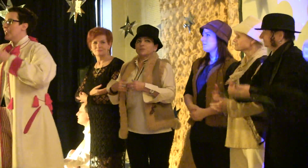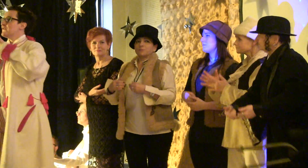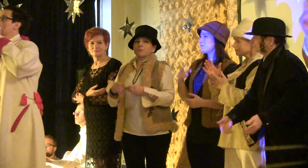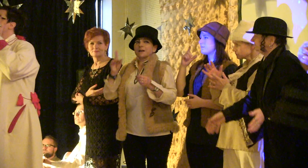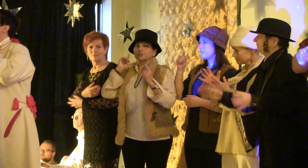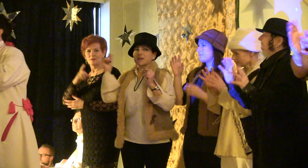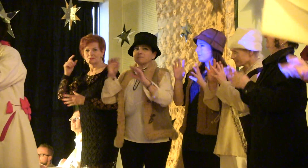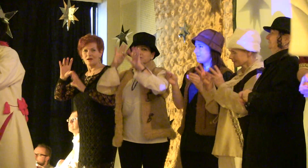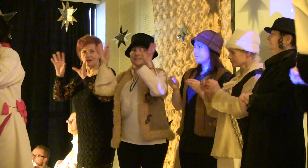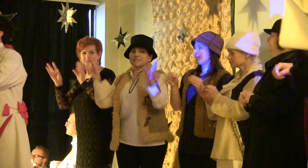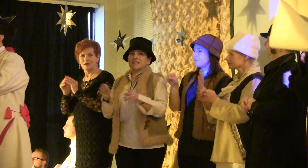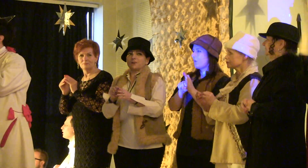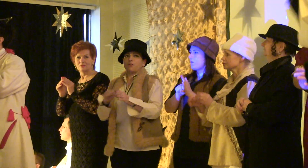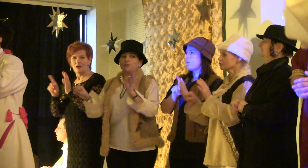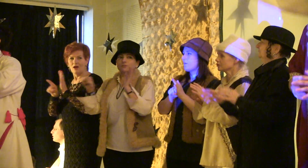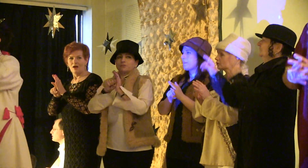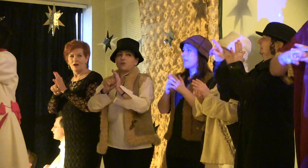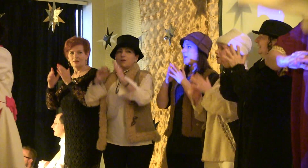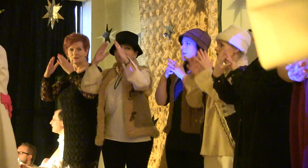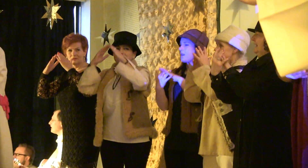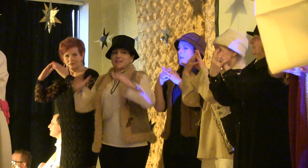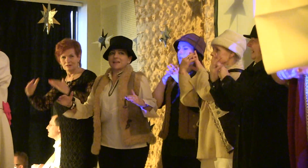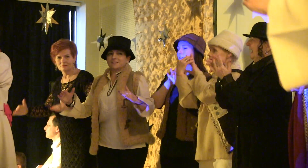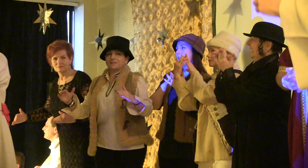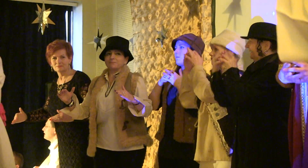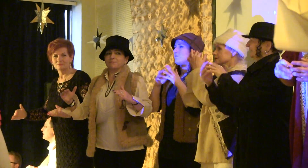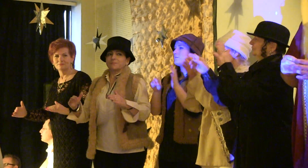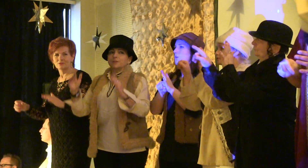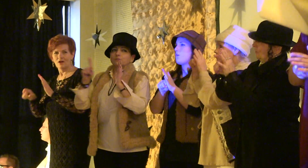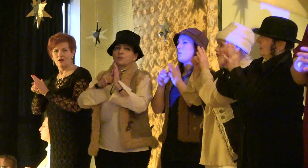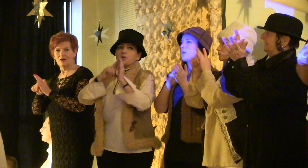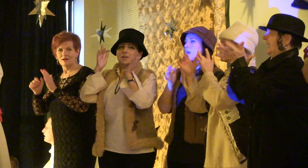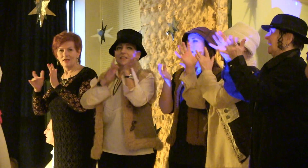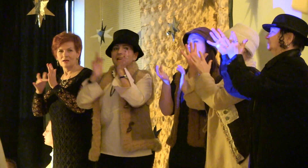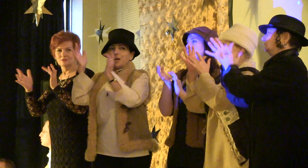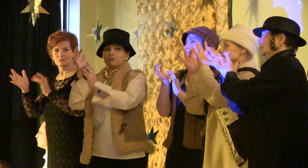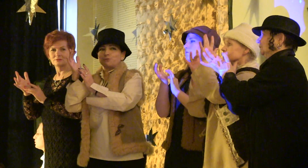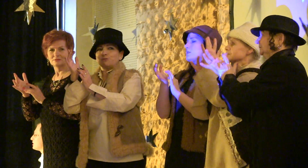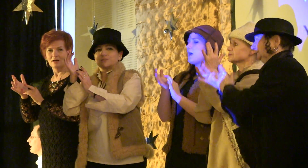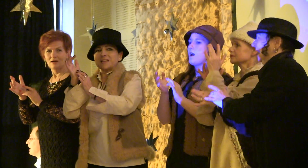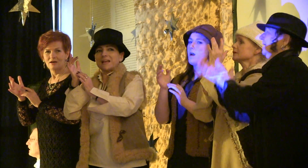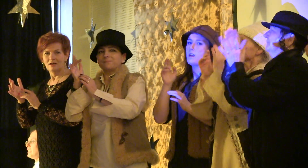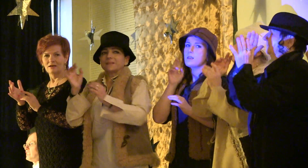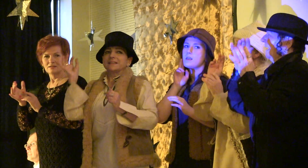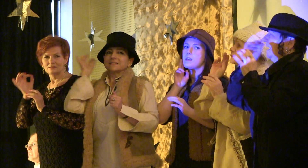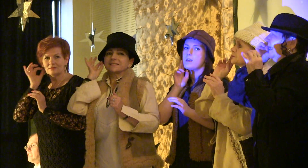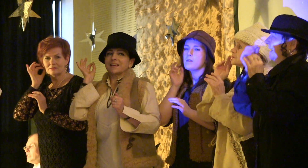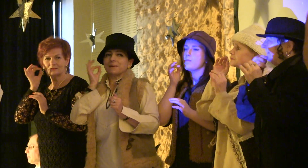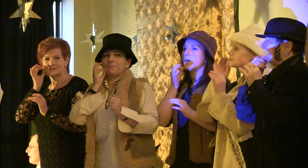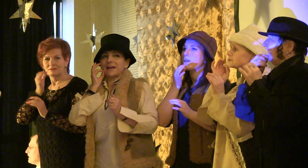Pójdźmy wszyscy do stajenki, do Jezusa